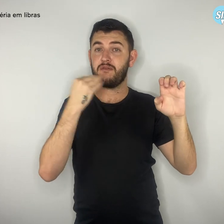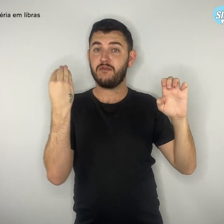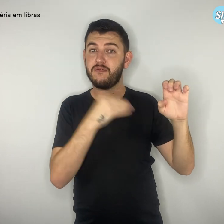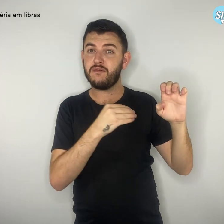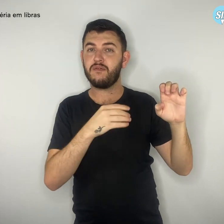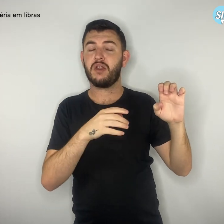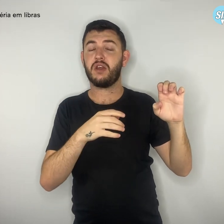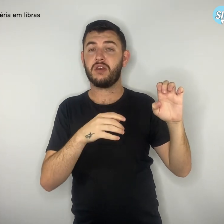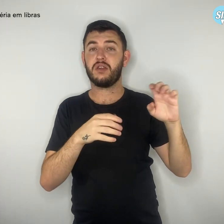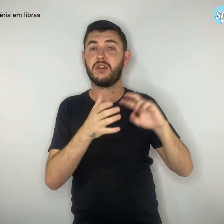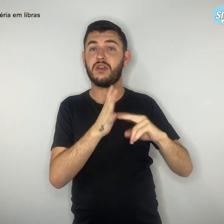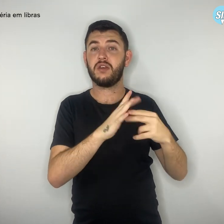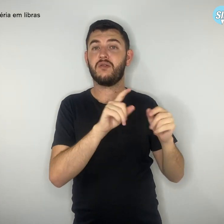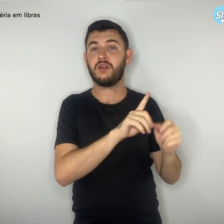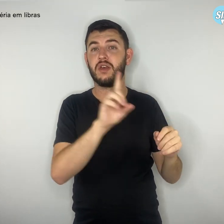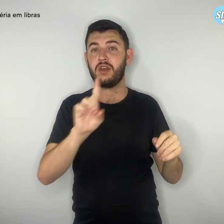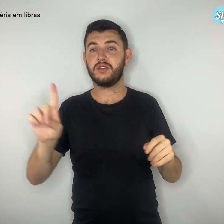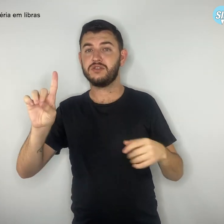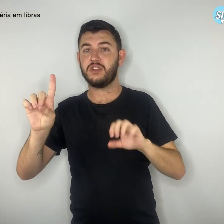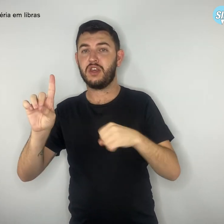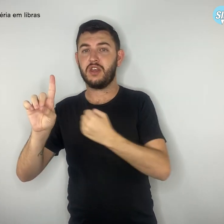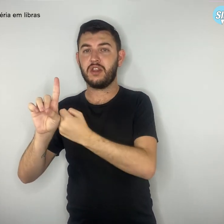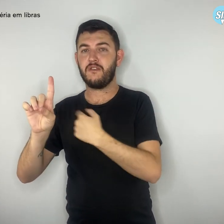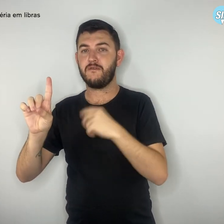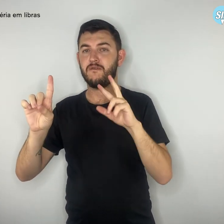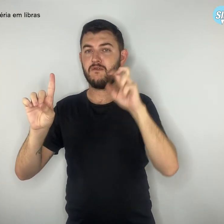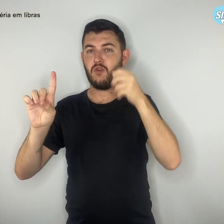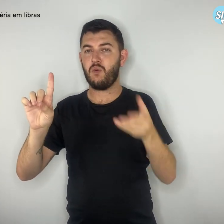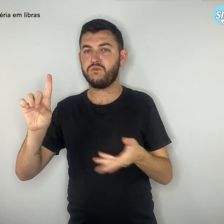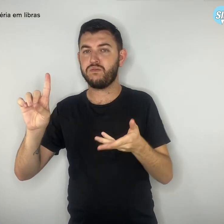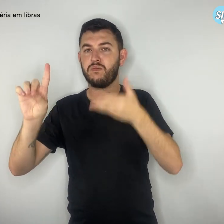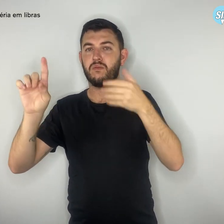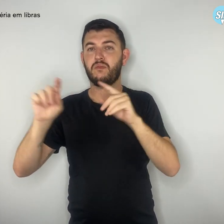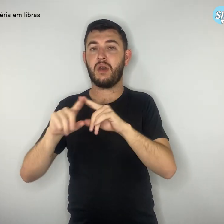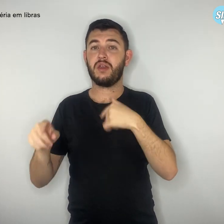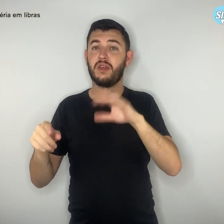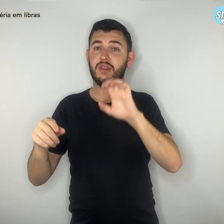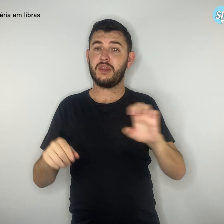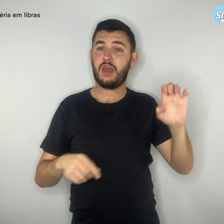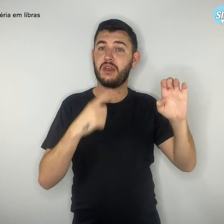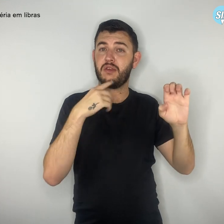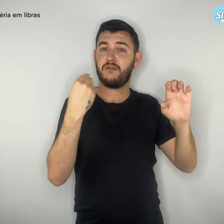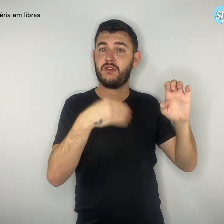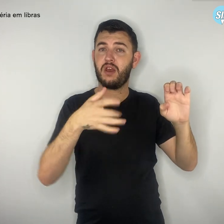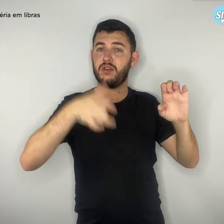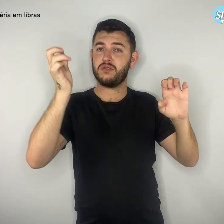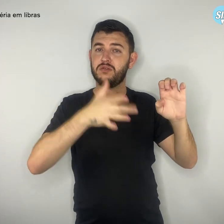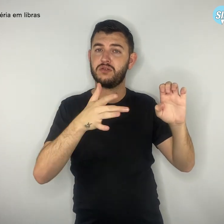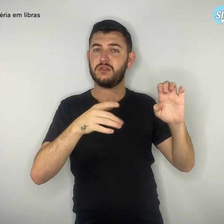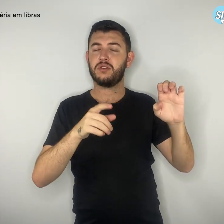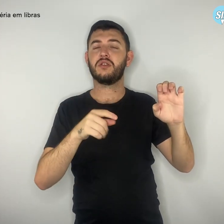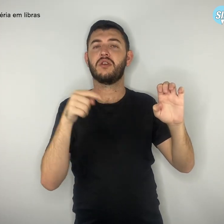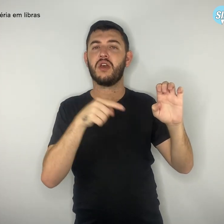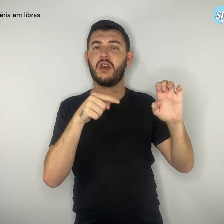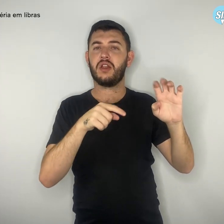esquerda significa fortalecer as forças da direita. Uma sociedade com esquerda